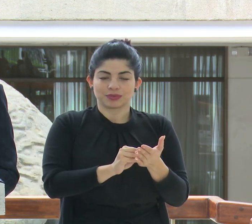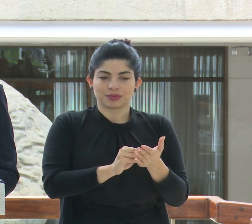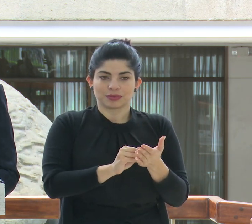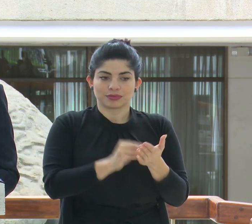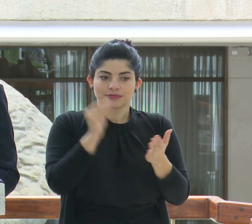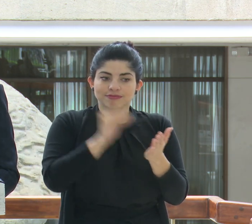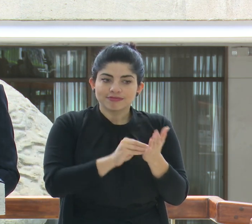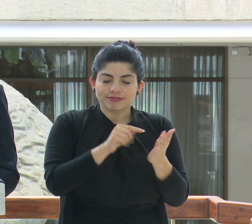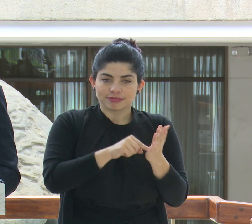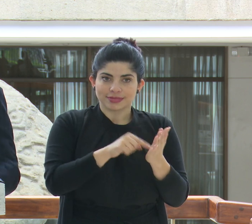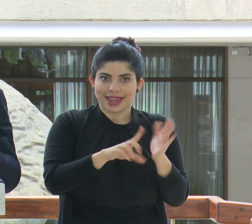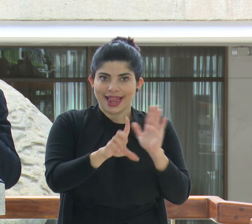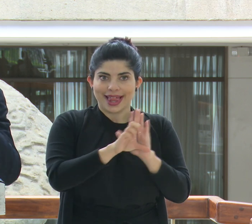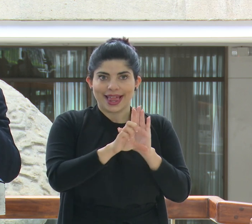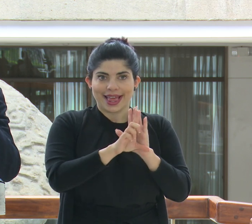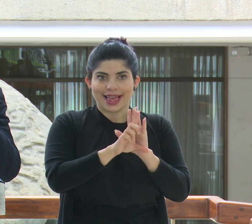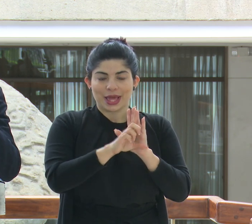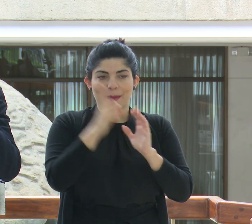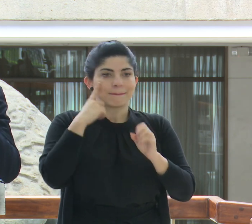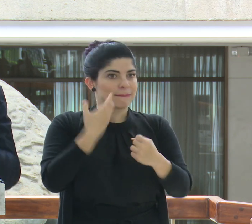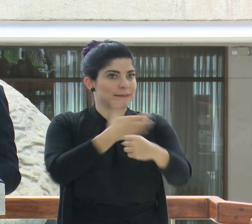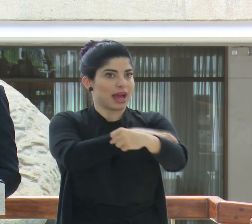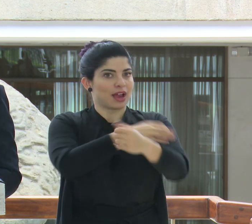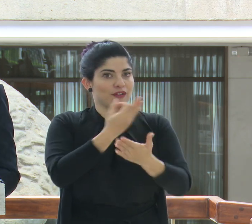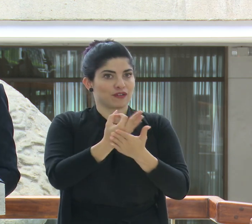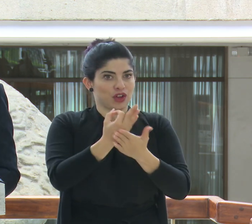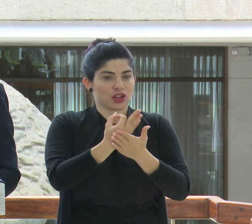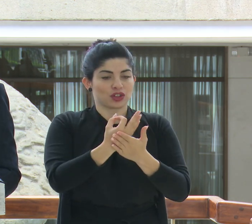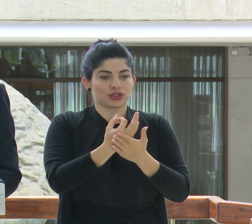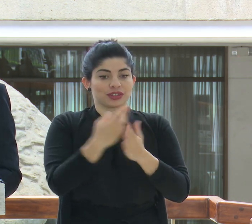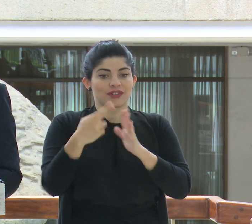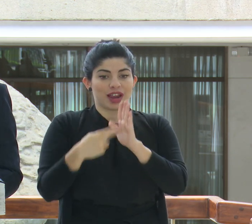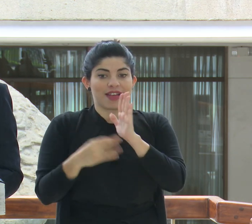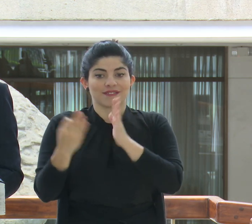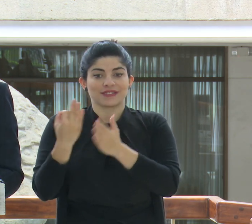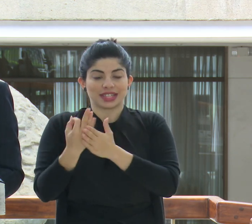en la ley de fortalecimiento de las finanzas, la regla fiscal.